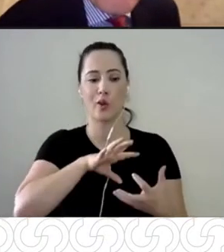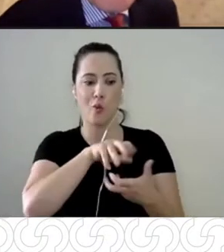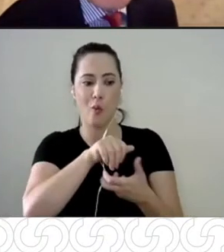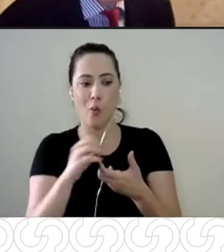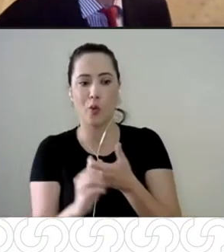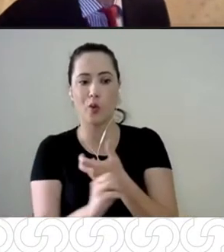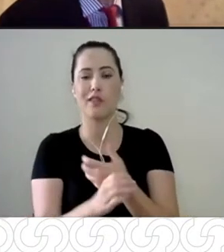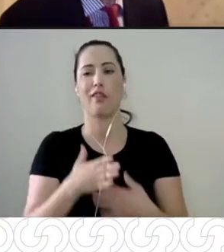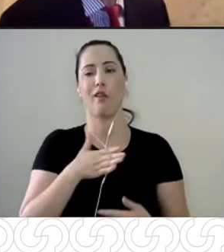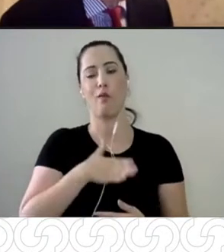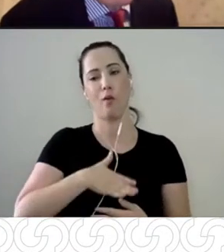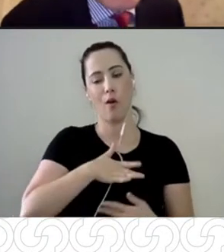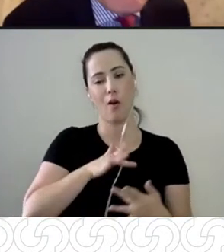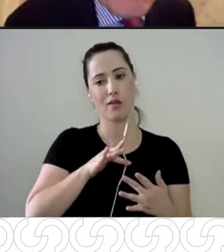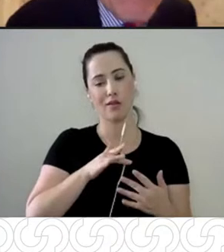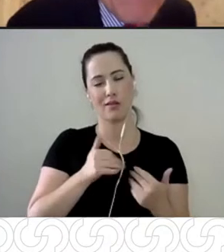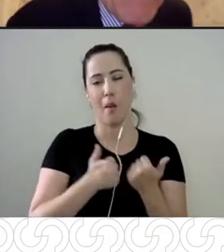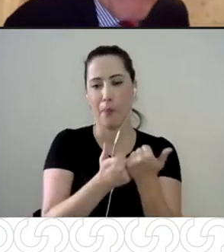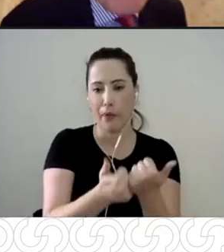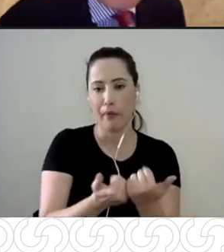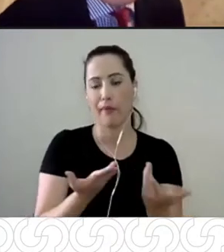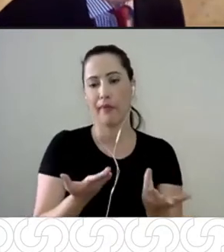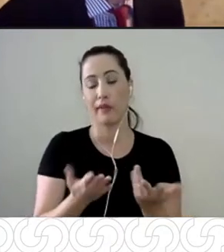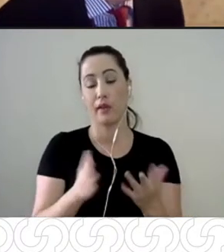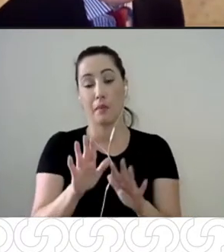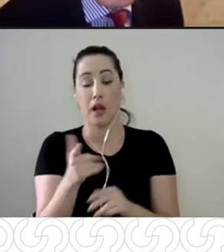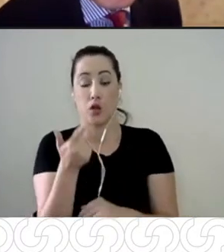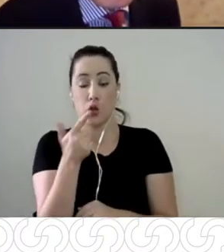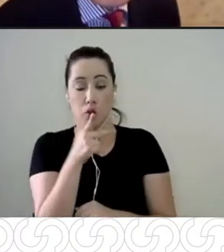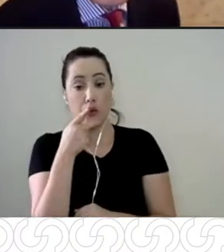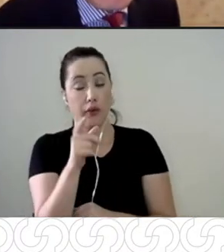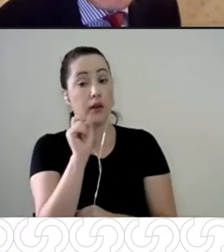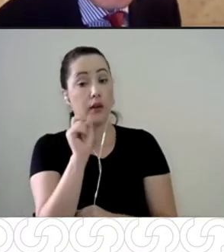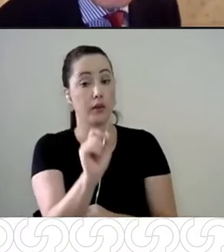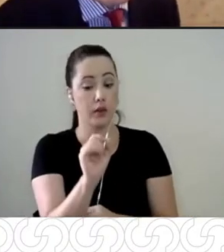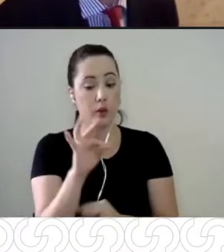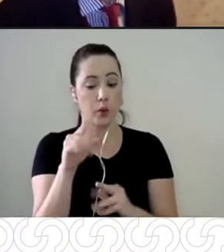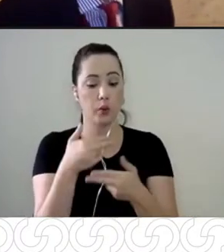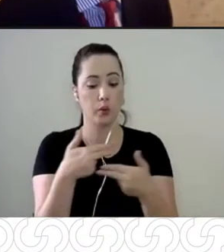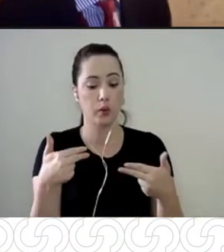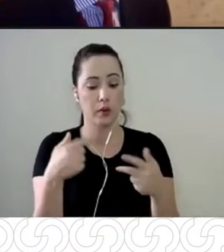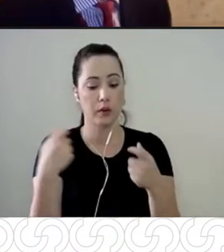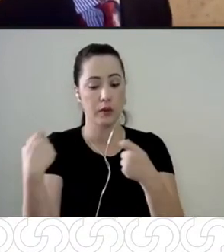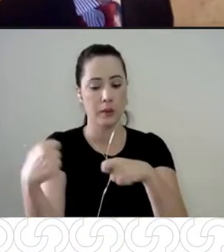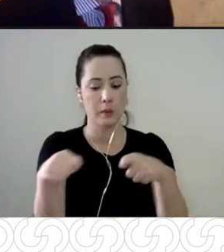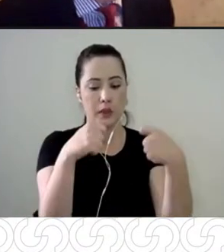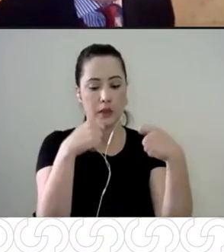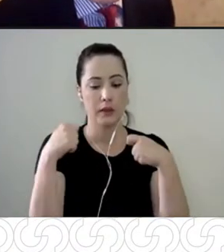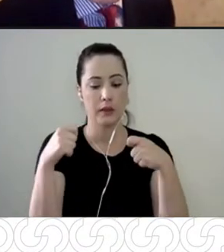repito, toda essa minha formulação tem que partir do princípio que autocratas, né,